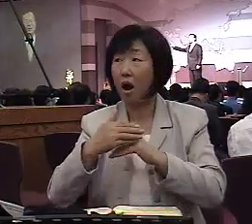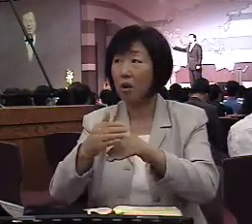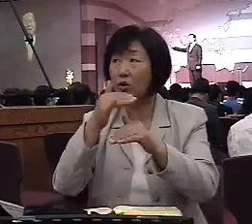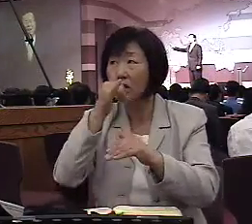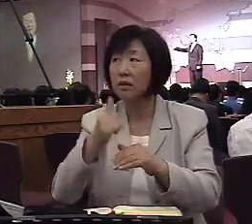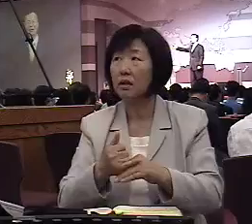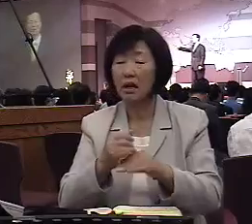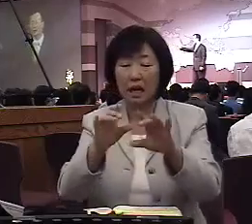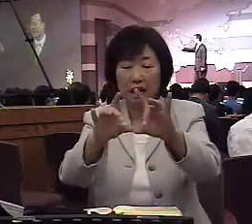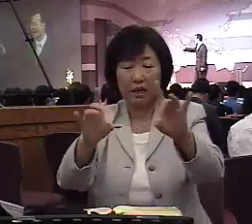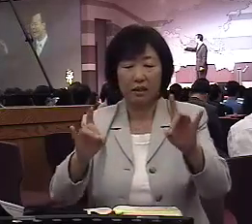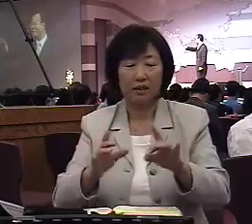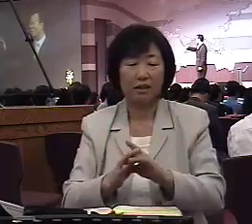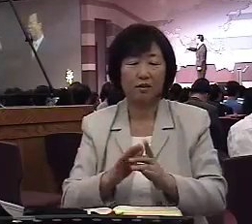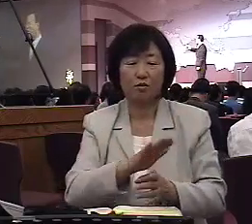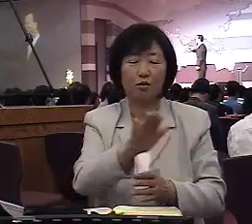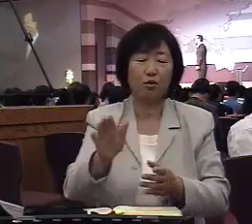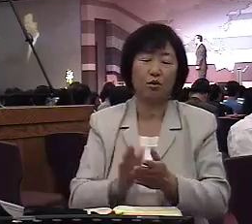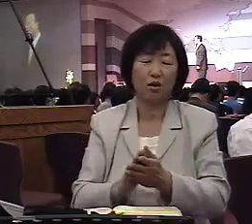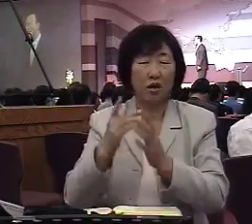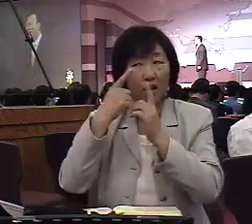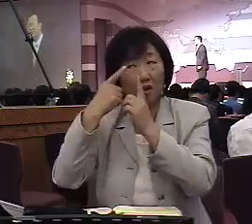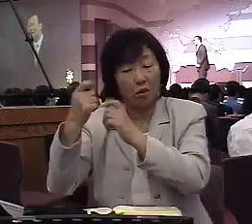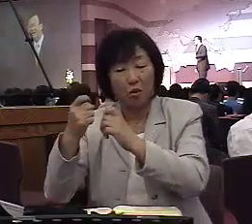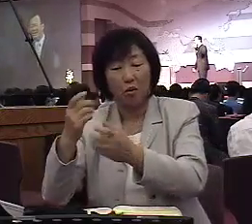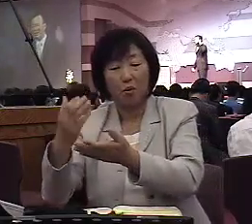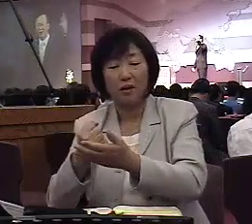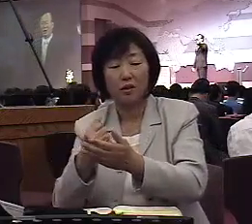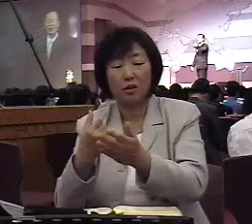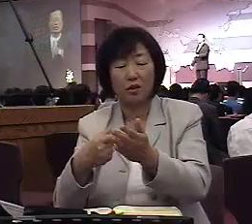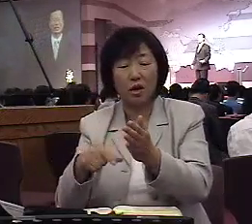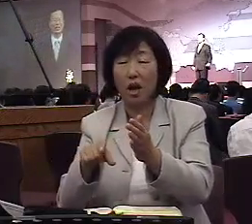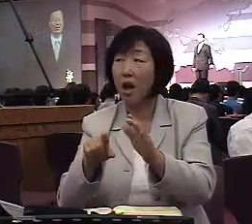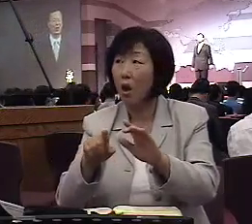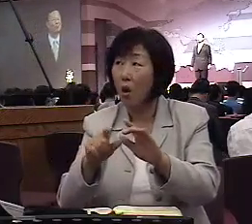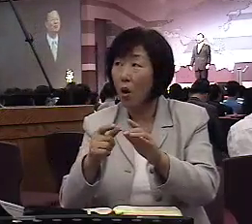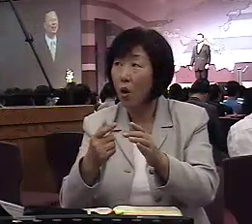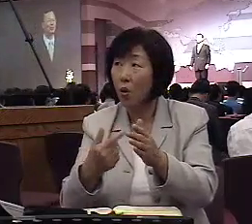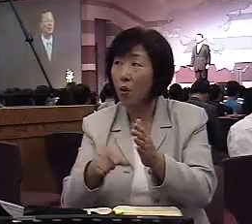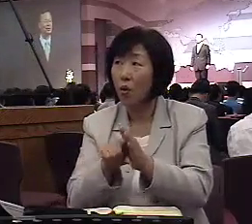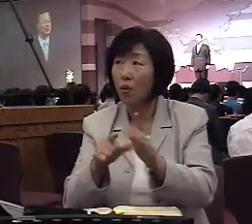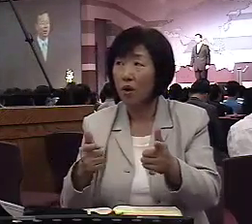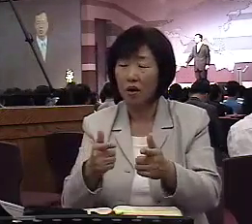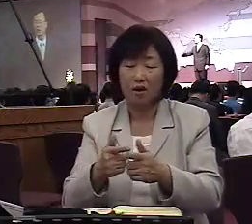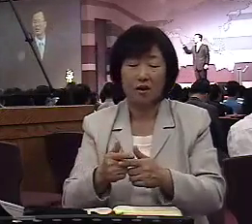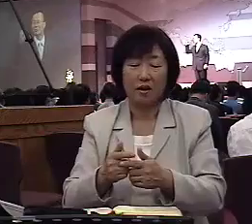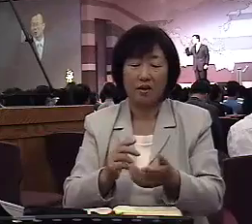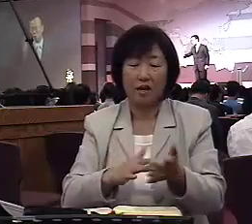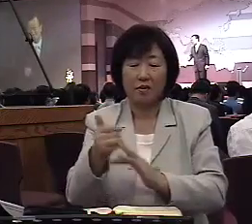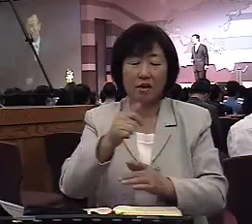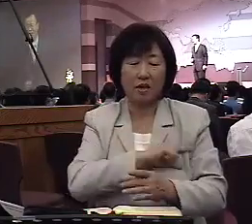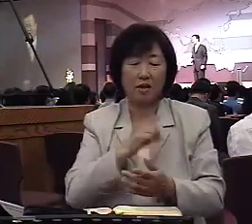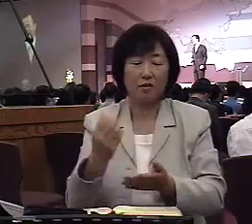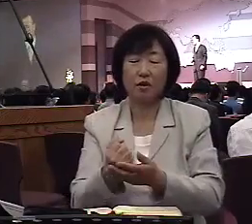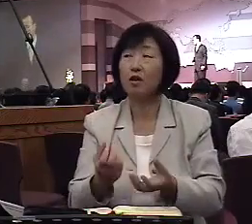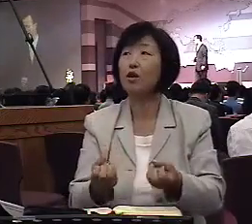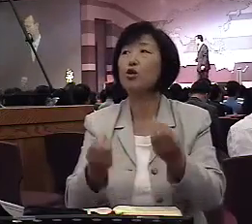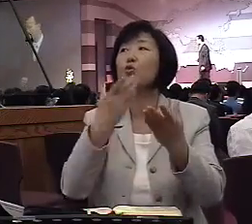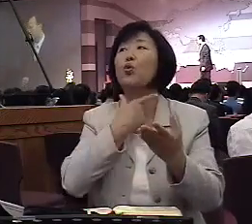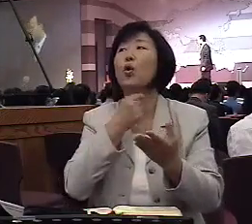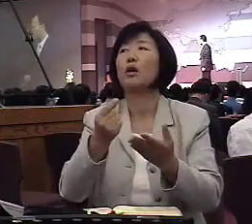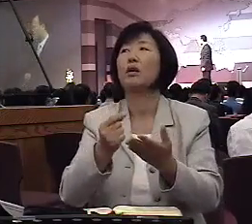여러분, 가짜에 우리가 유혹받지 않기 위하여 진짜의 전문가가 되시길 예수님의 이름으로